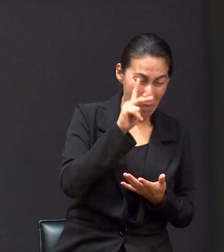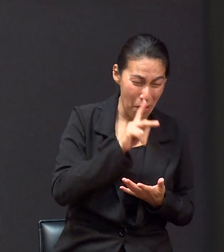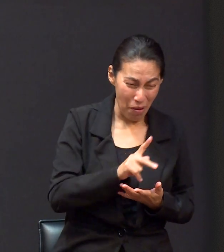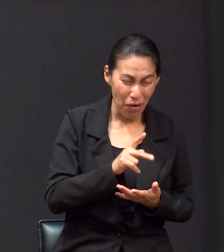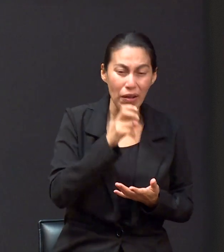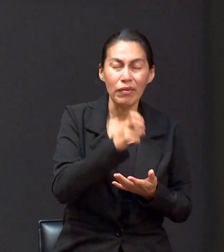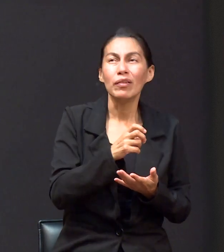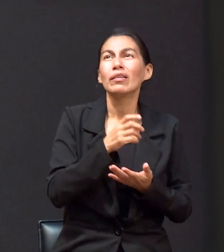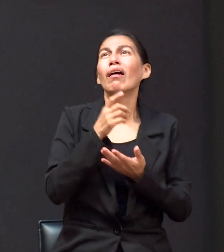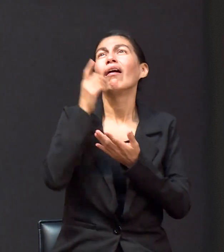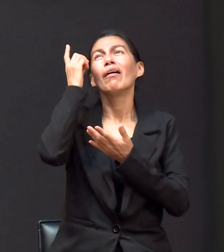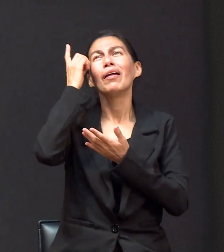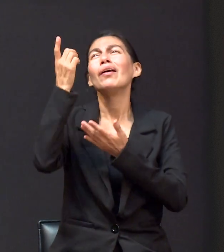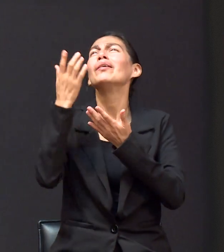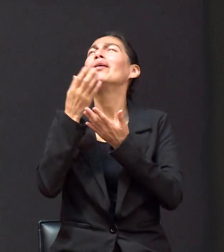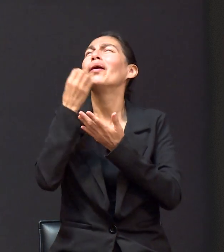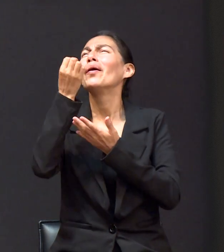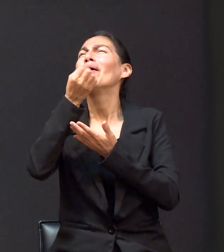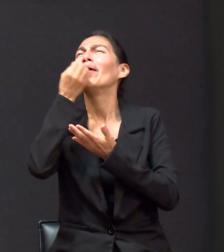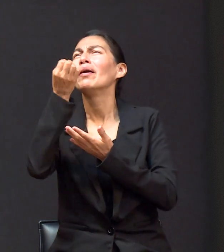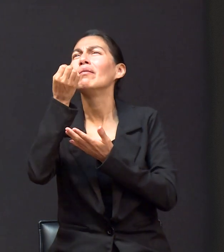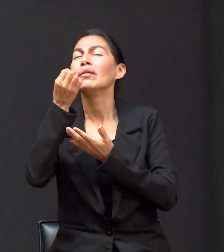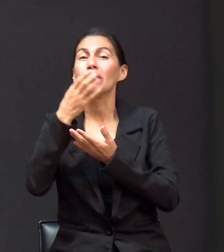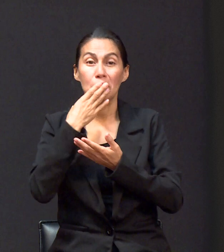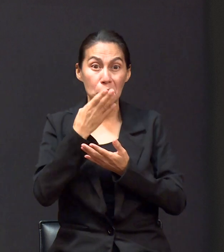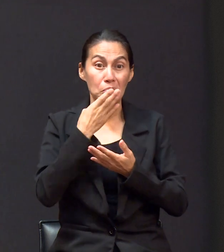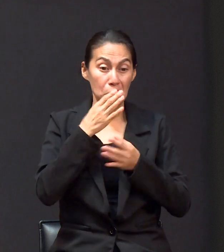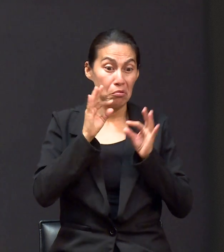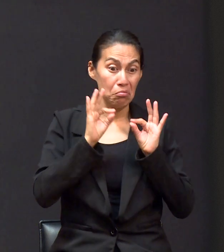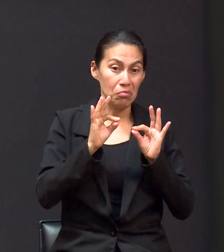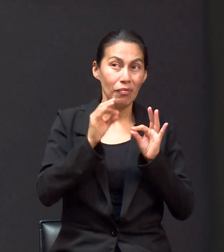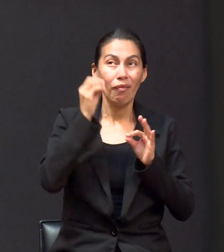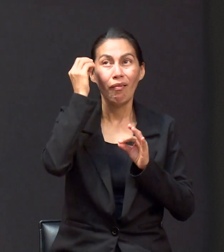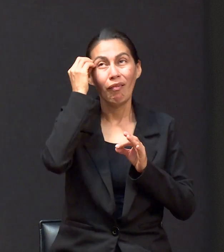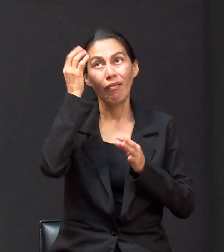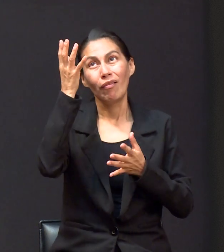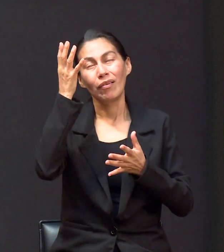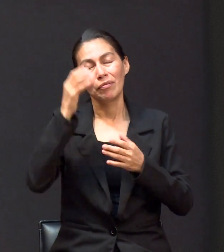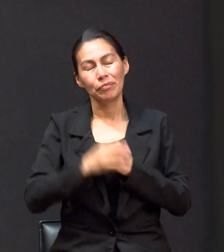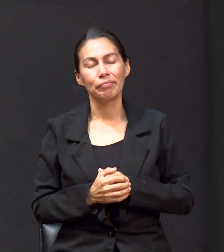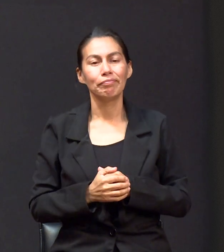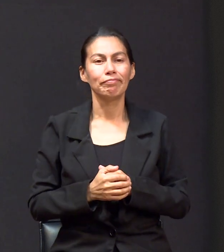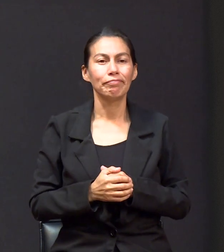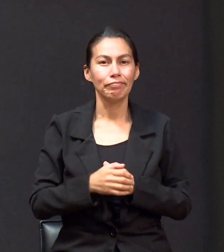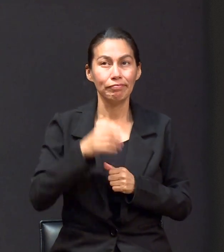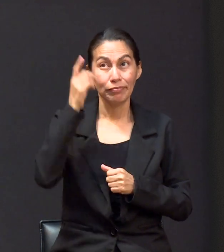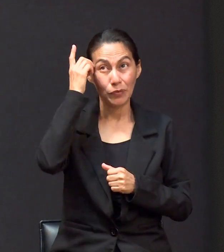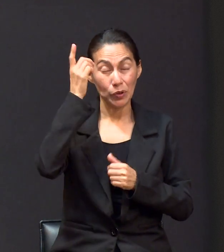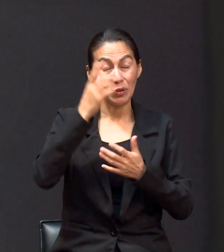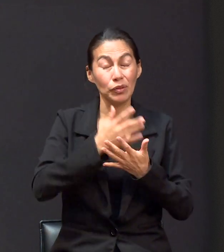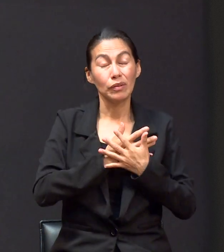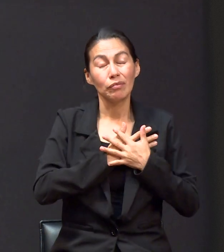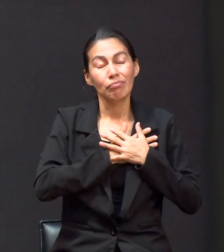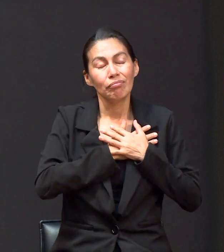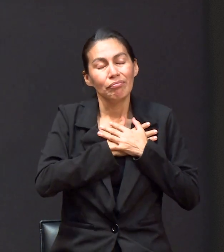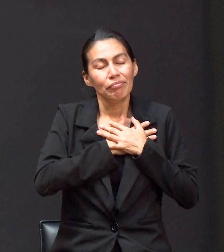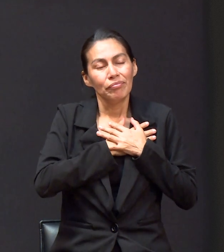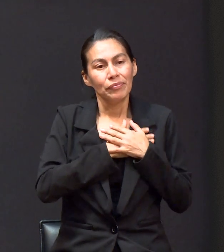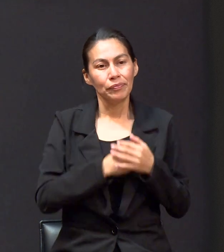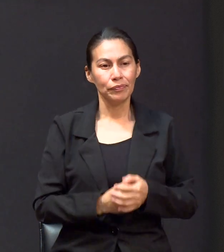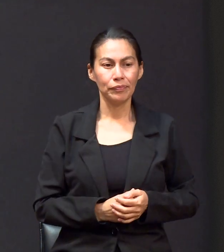peores. Y cuando estamos en lo bueno, nos empezamos a olvidar de que Dios nos ama.